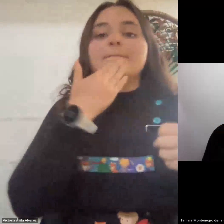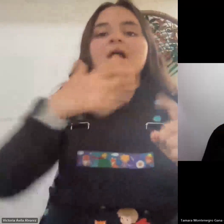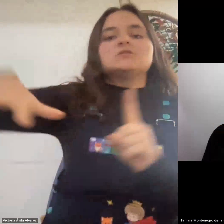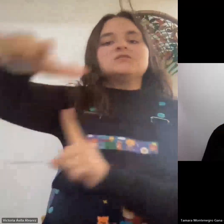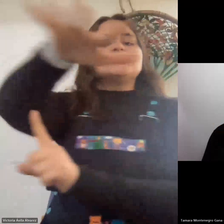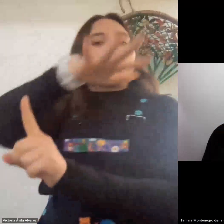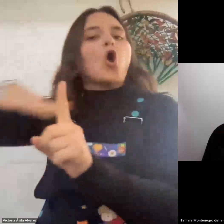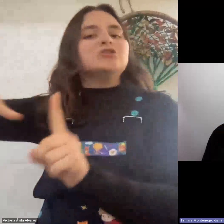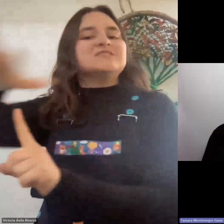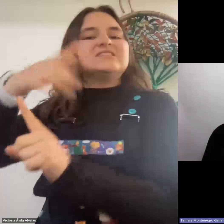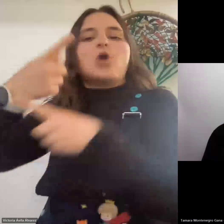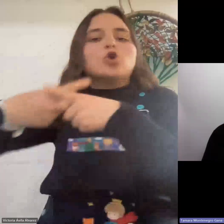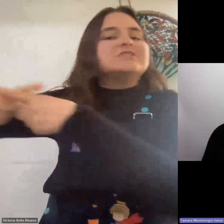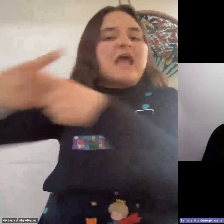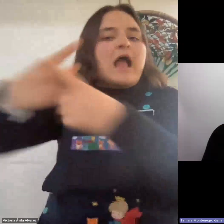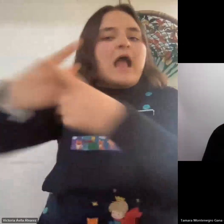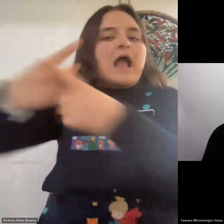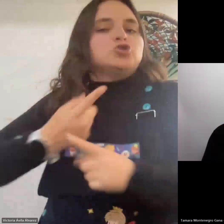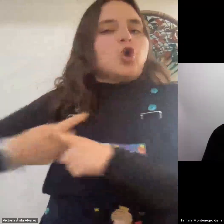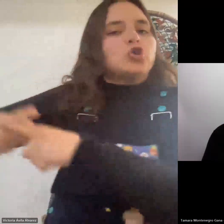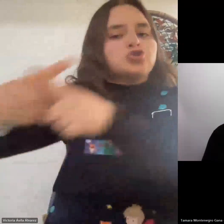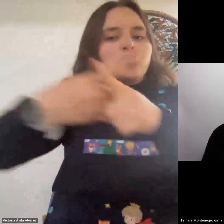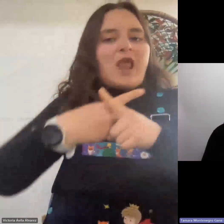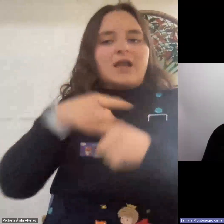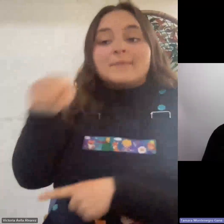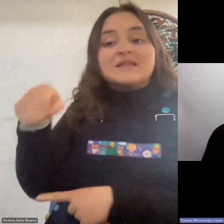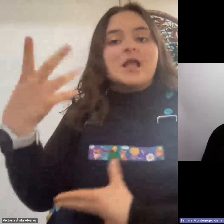de aprendizaje de las de asignaturas del currículum.